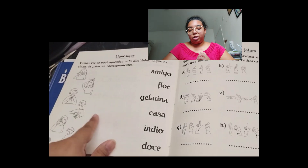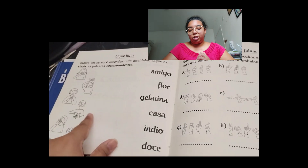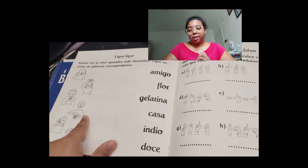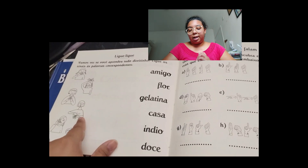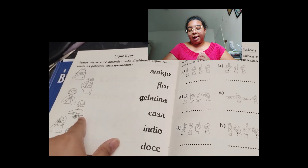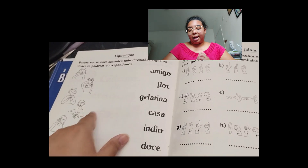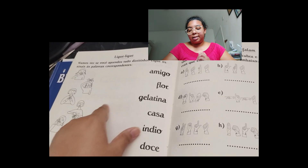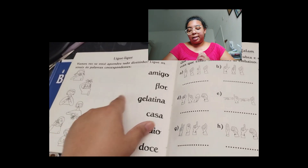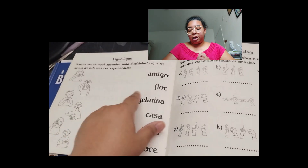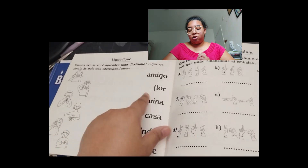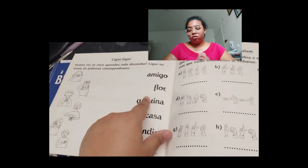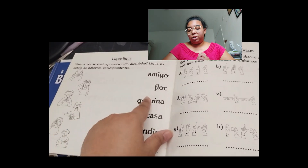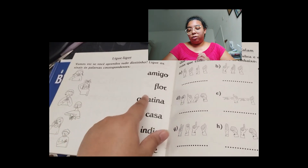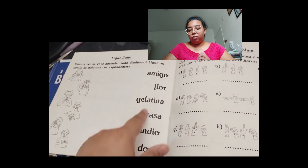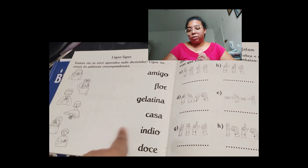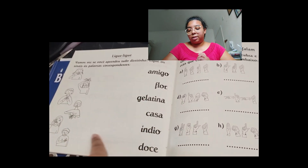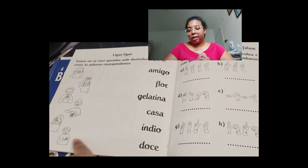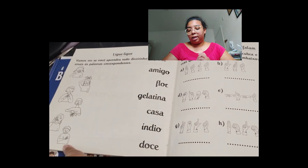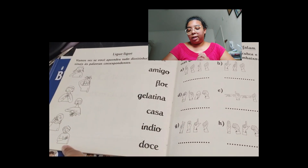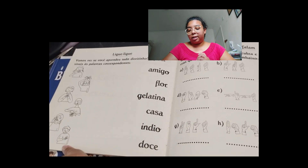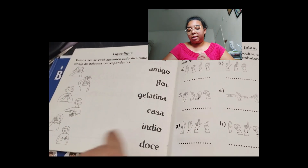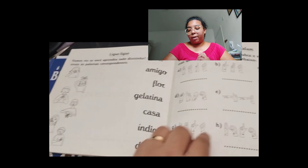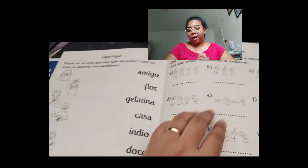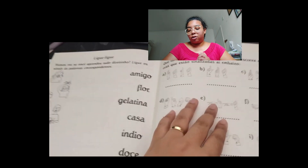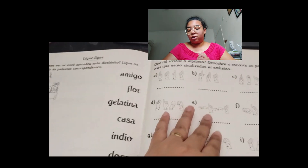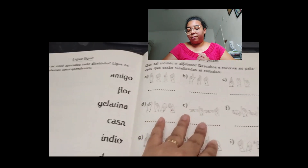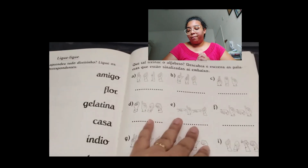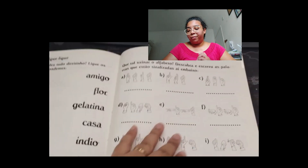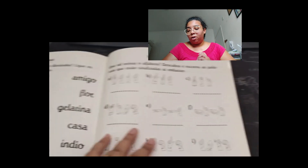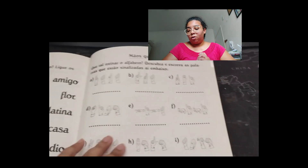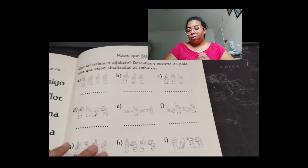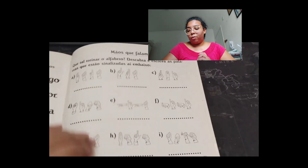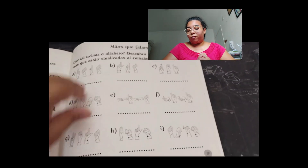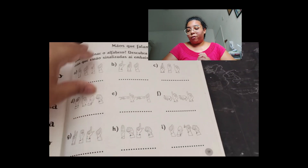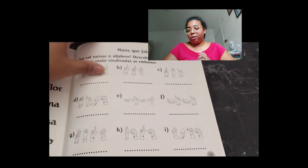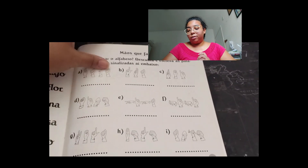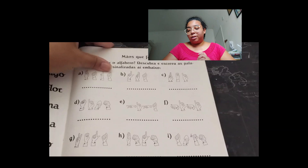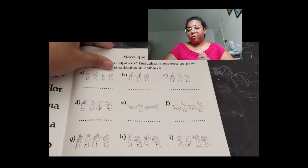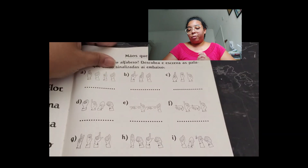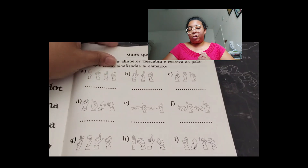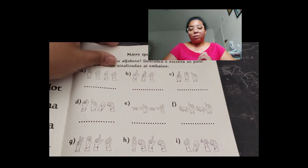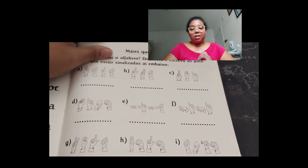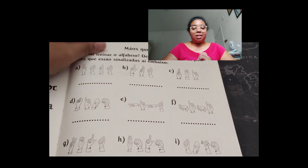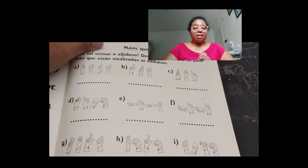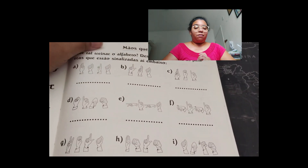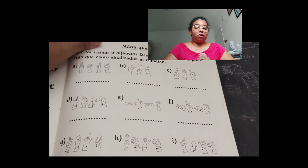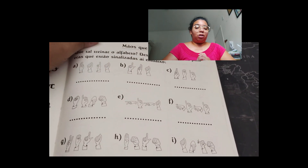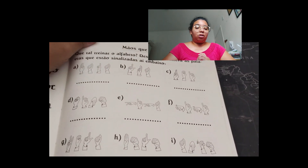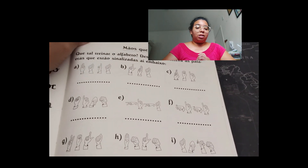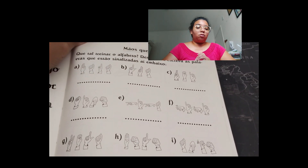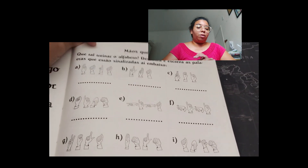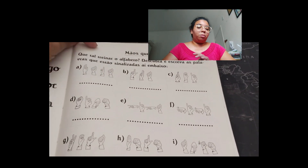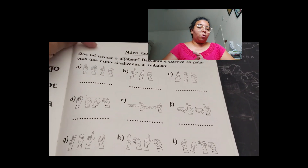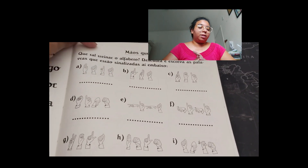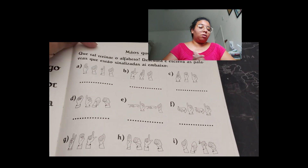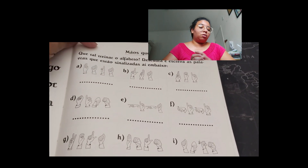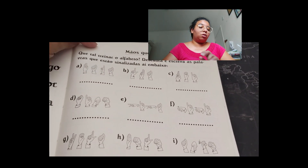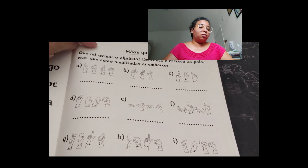gelatina, casa, índio e doce, aqui nessa página. Foi, inclusive, por causa desse livro que nós descobrimos quais são os nossos